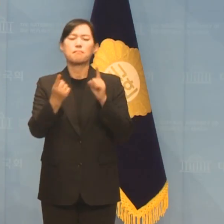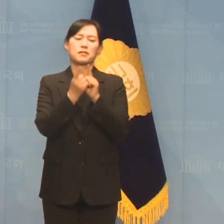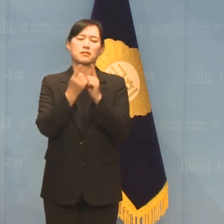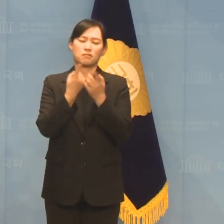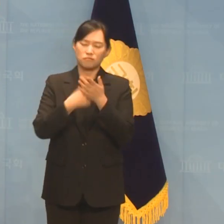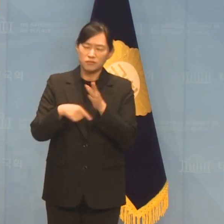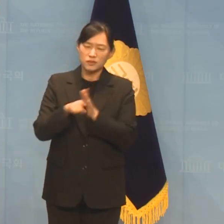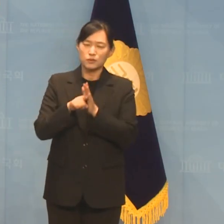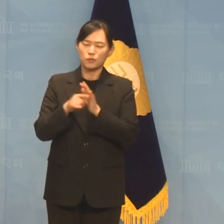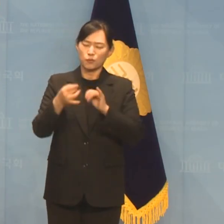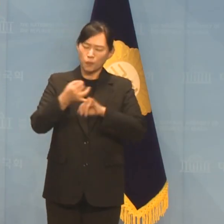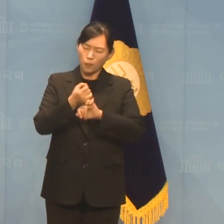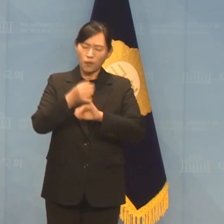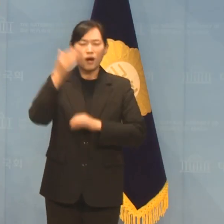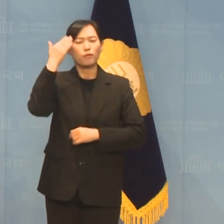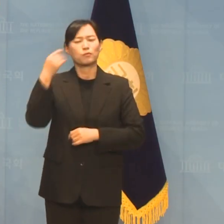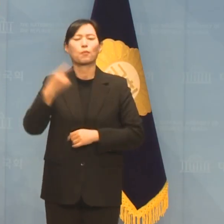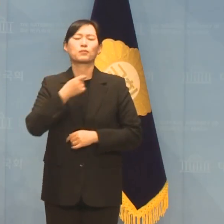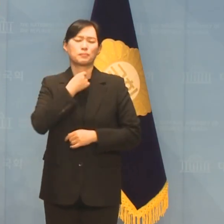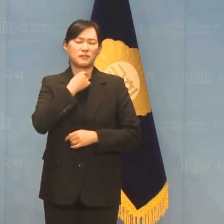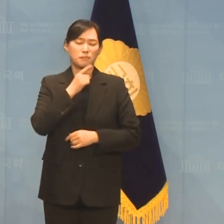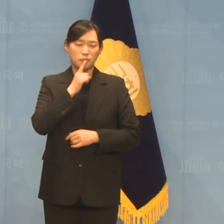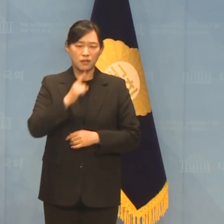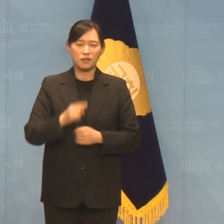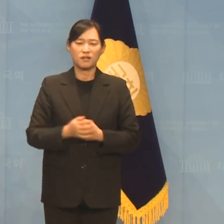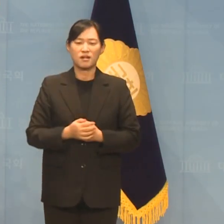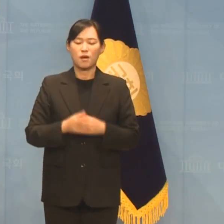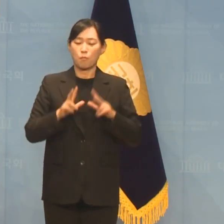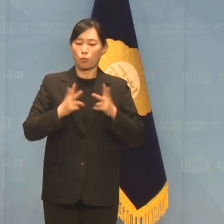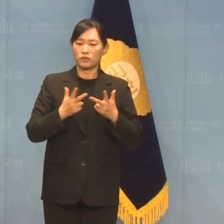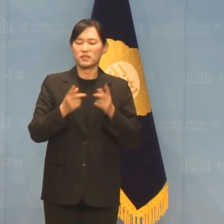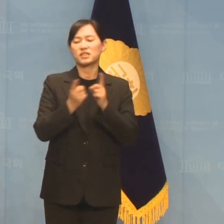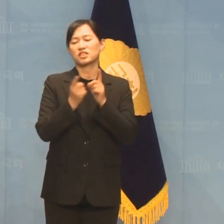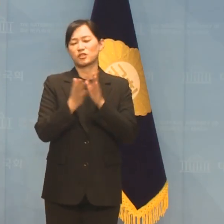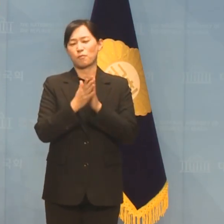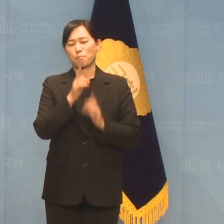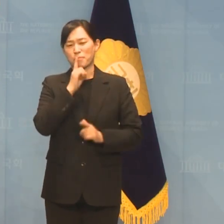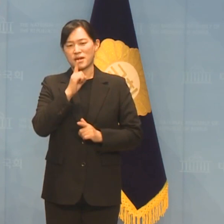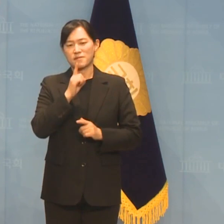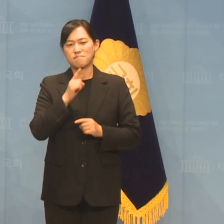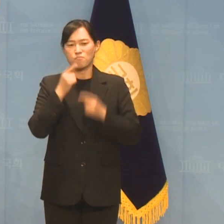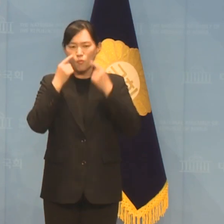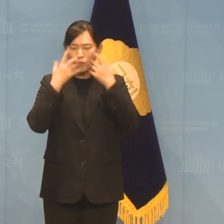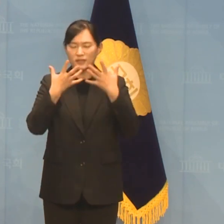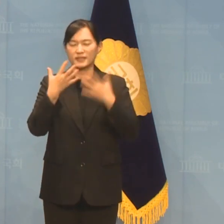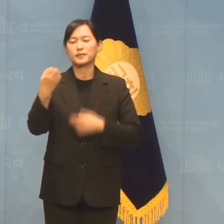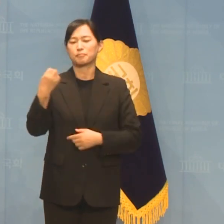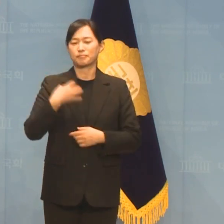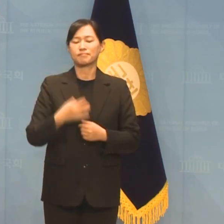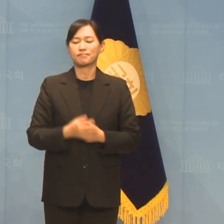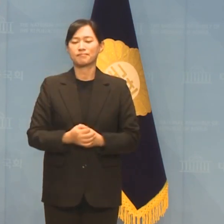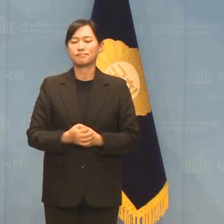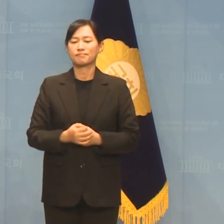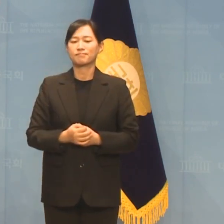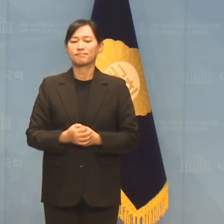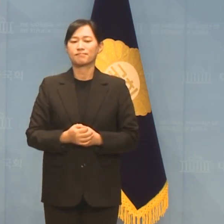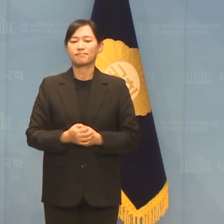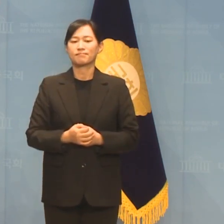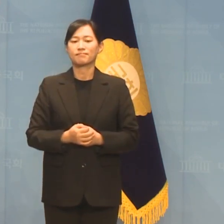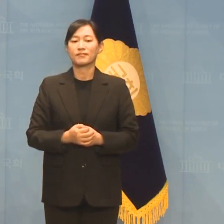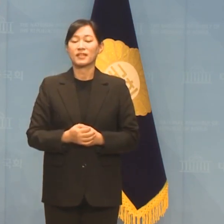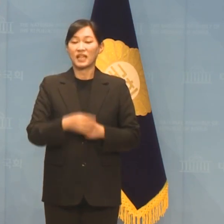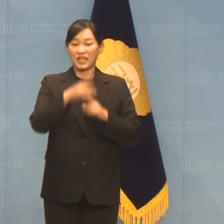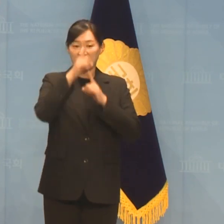만나기 위해서 꼭 가고 싶어요. 라고 본인의 귀순 의지를 명확히 밝혔습니다. 이